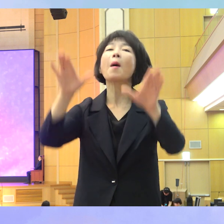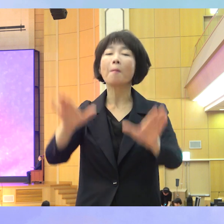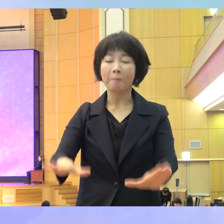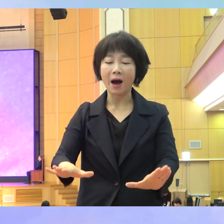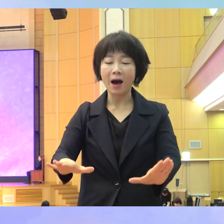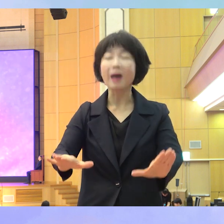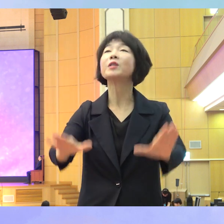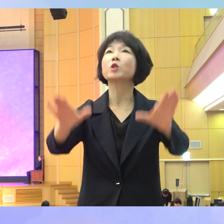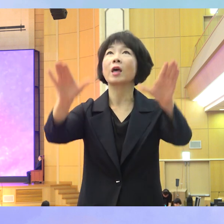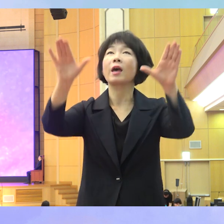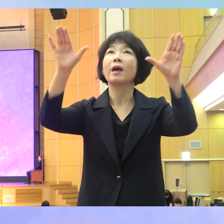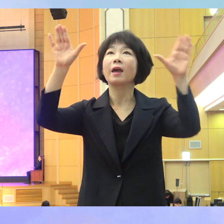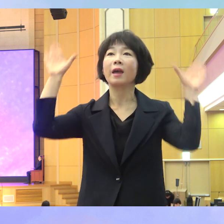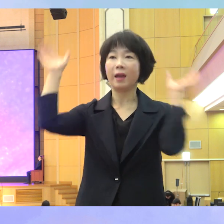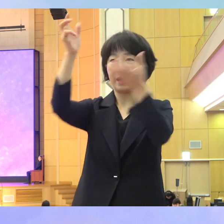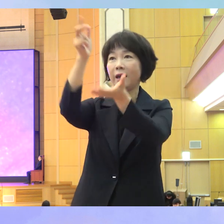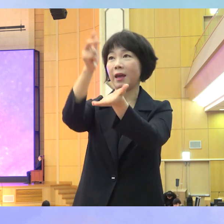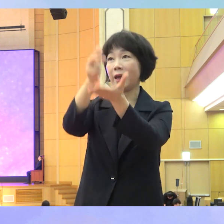왕께